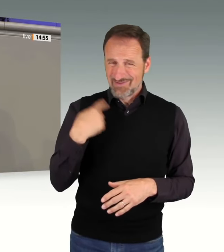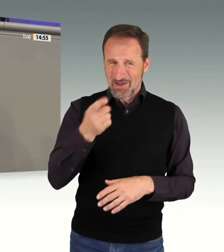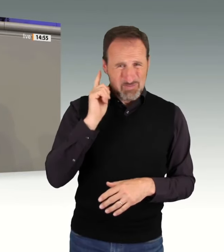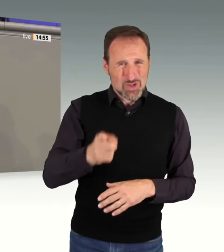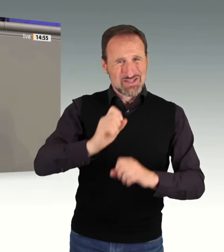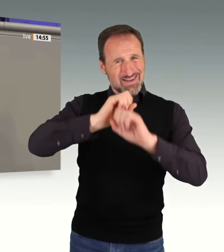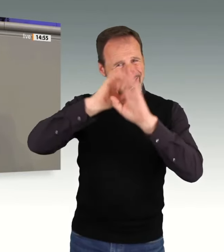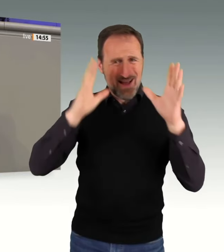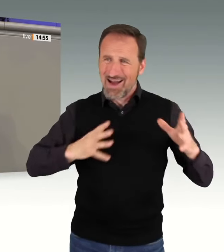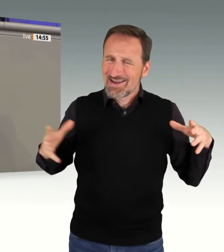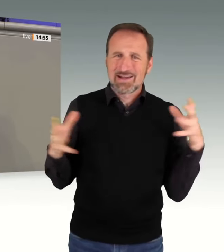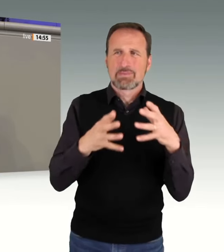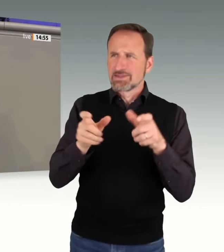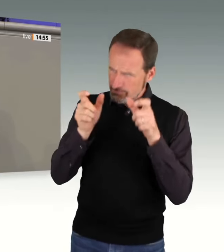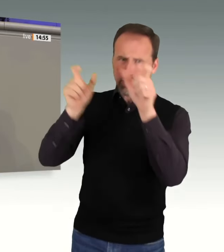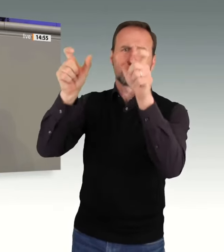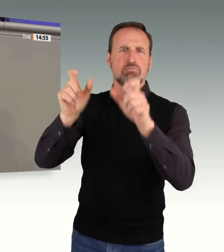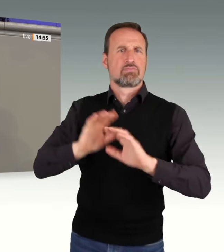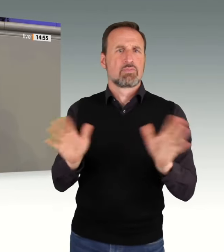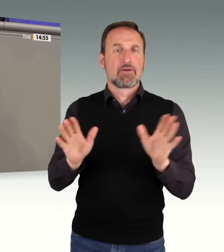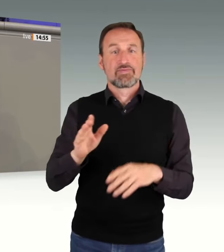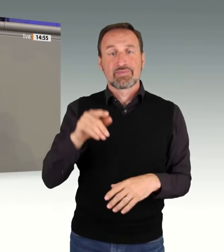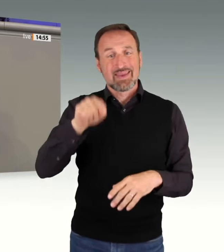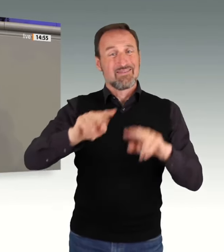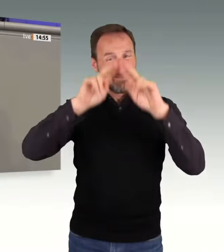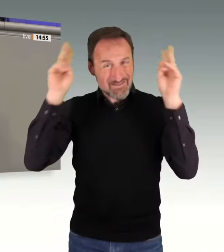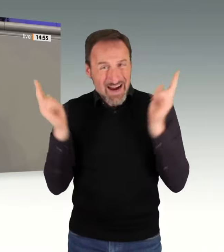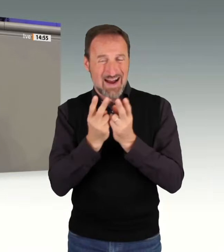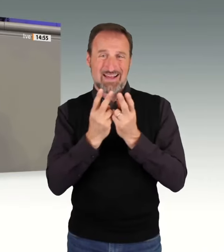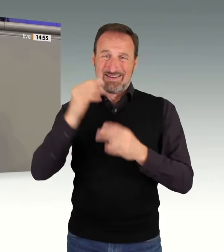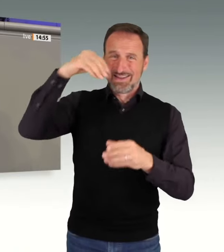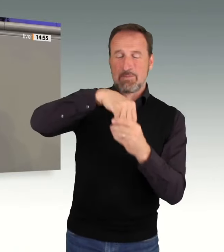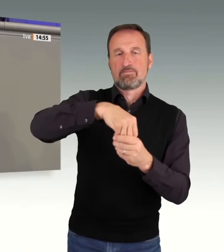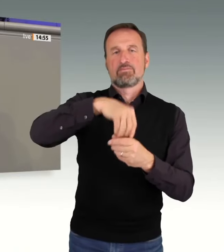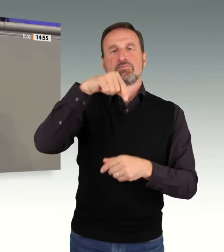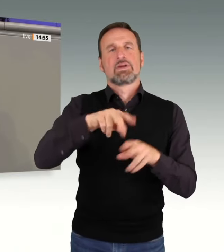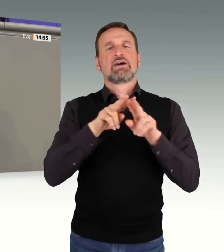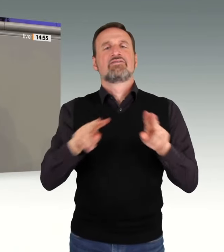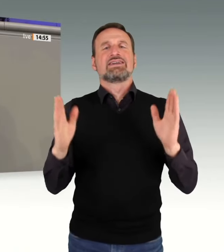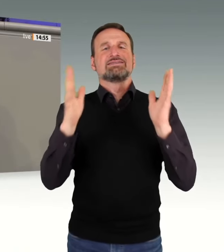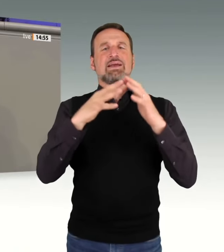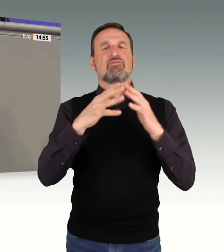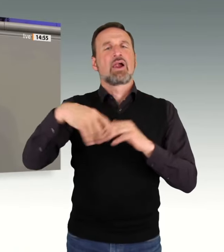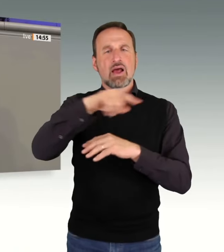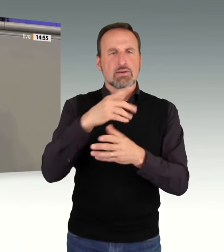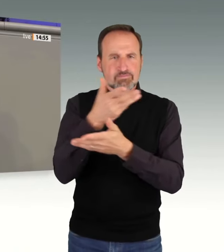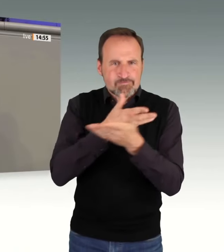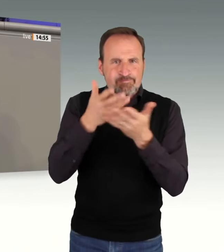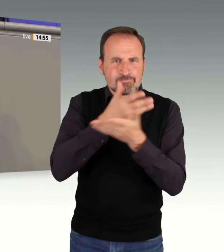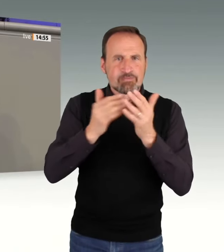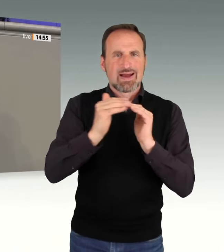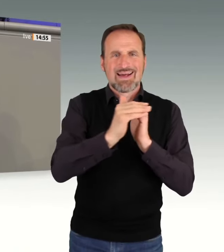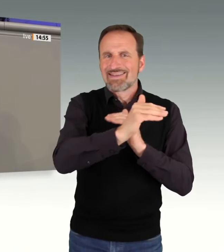Staaten versammelt. Ukraine hat sich niemals nur auf die Stärke der Waffen verlassen. Ja,